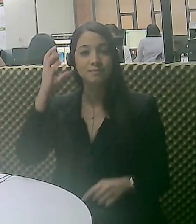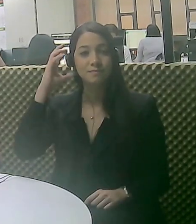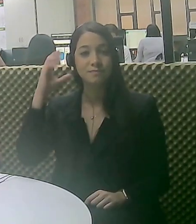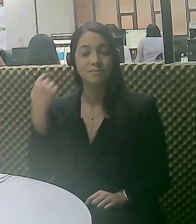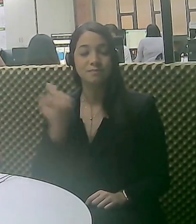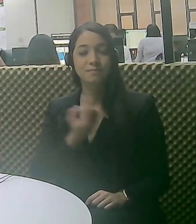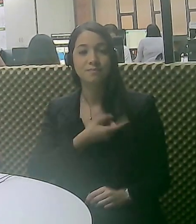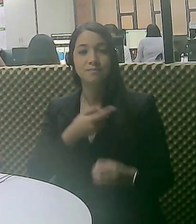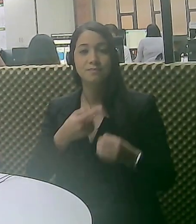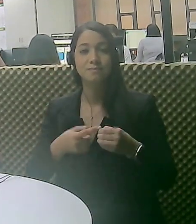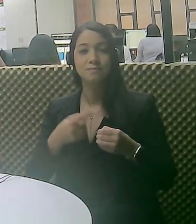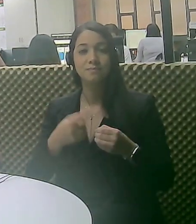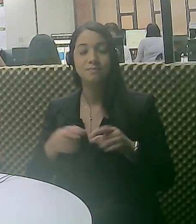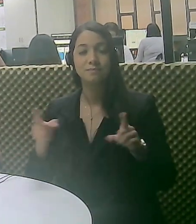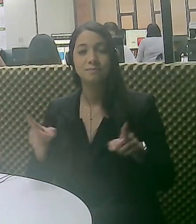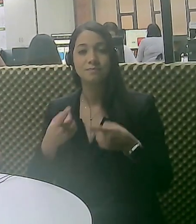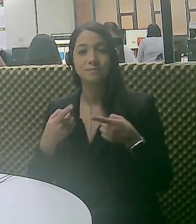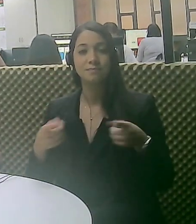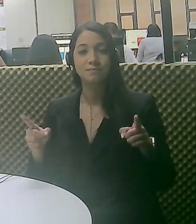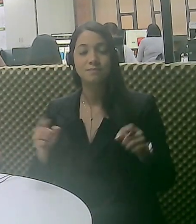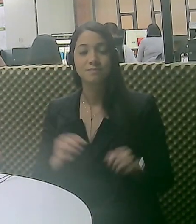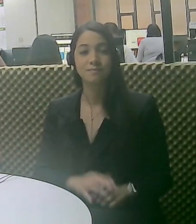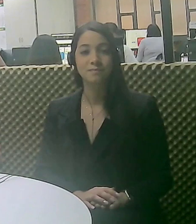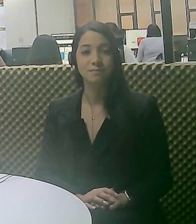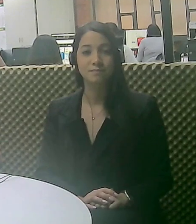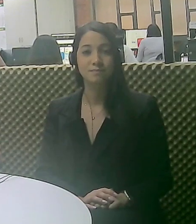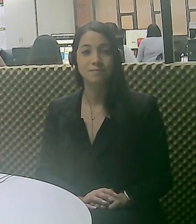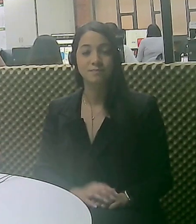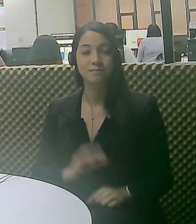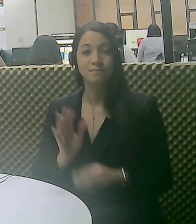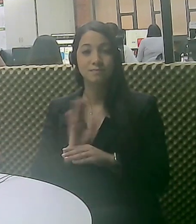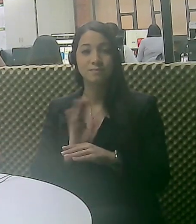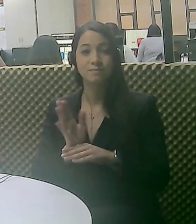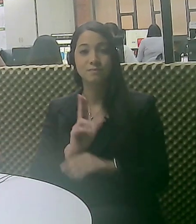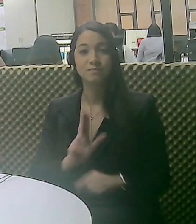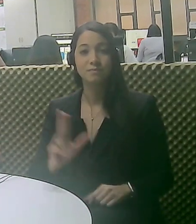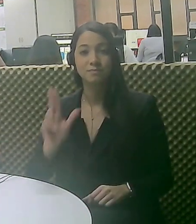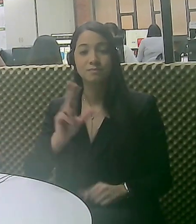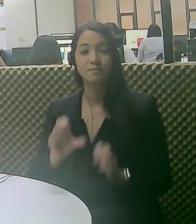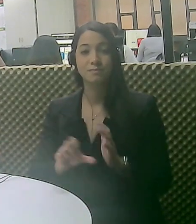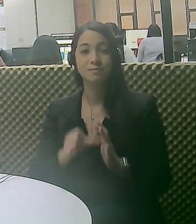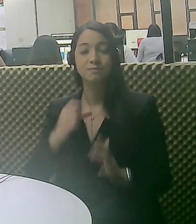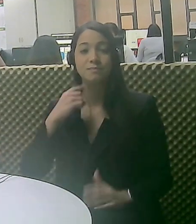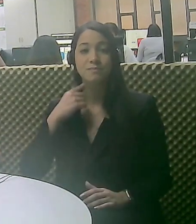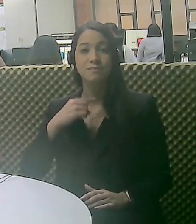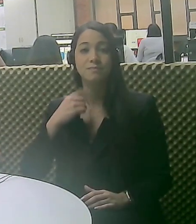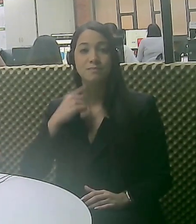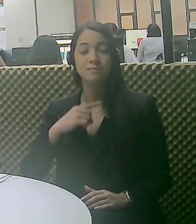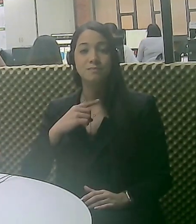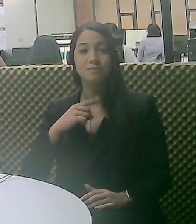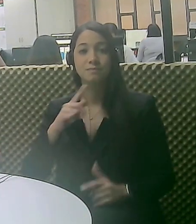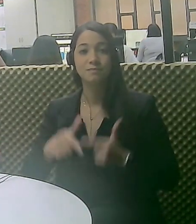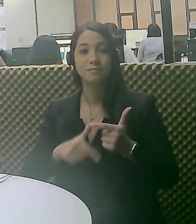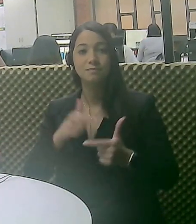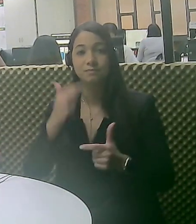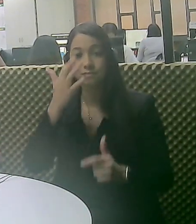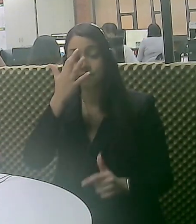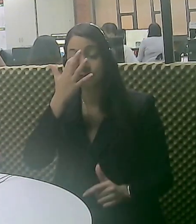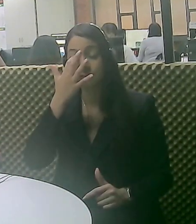Rádio Nossa Cidade. Cine de Uberlândia, o primeiro de Minas Gerais na oferta de